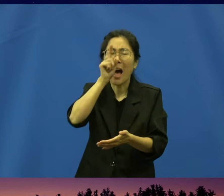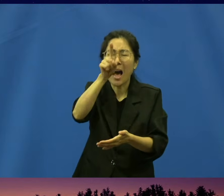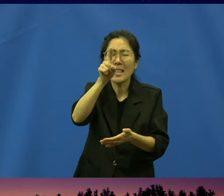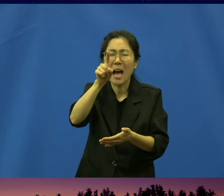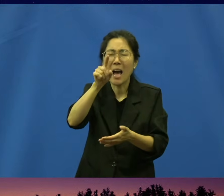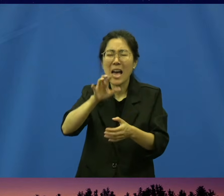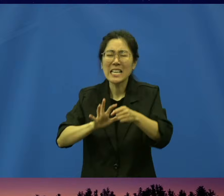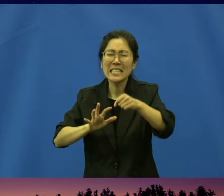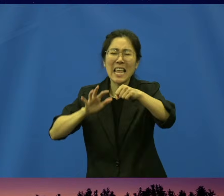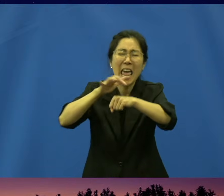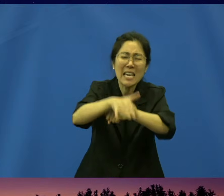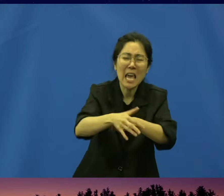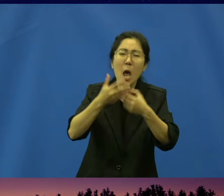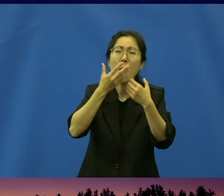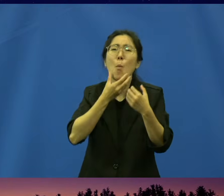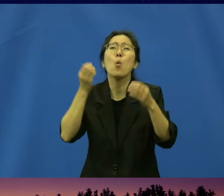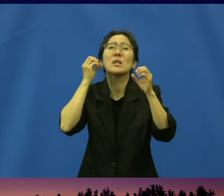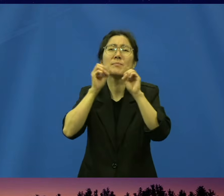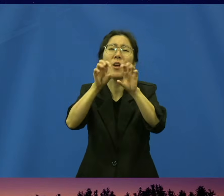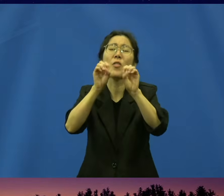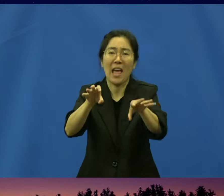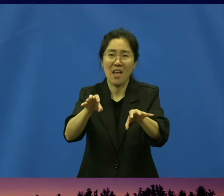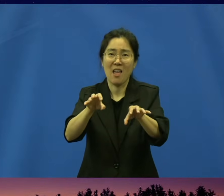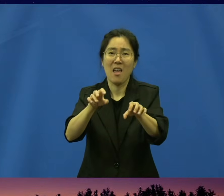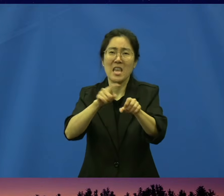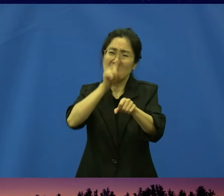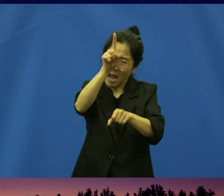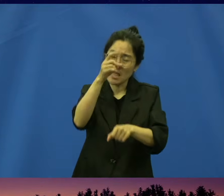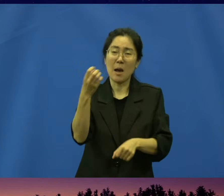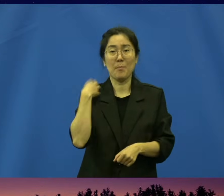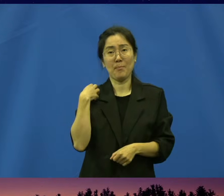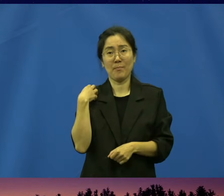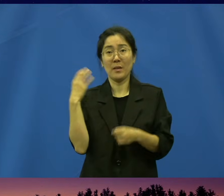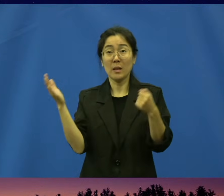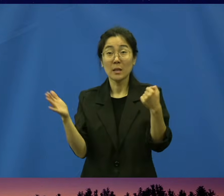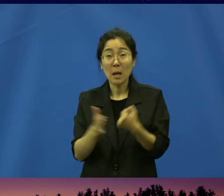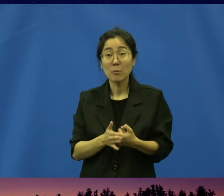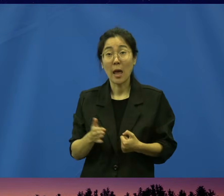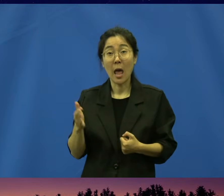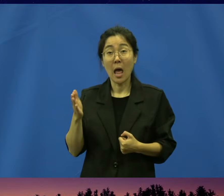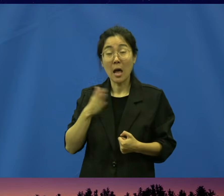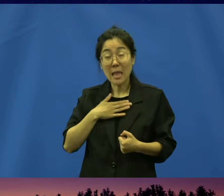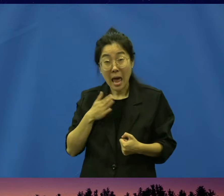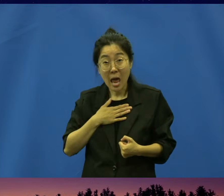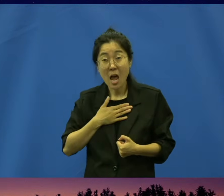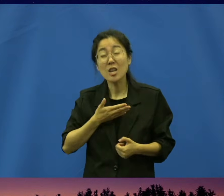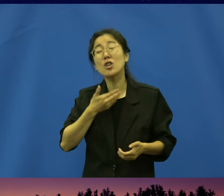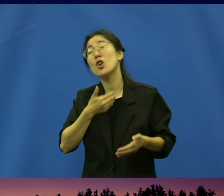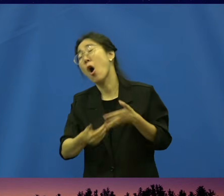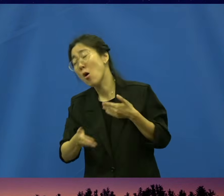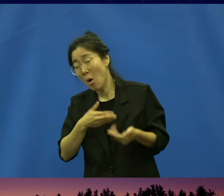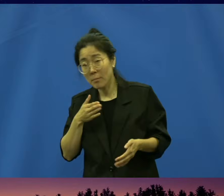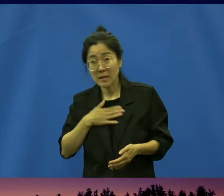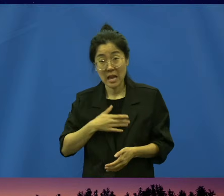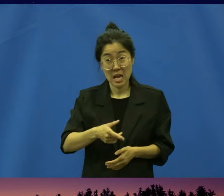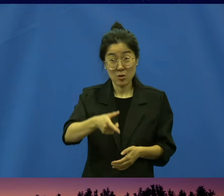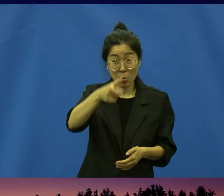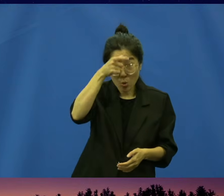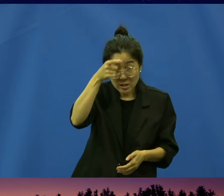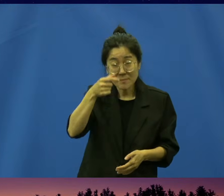모였다. 그 목표를 위해 자신이 내세울 만한 것이나 주장을